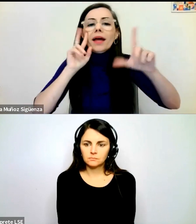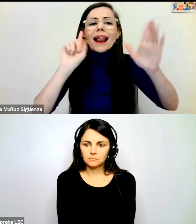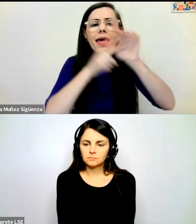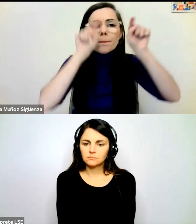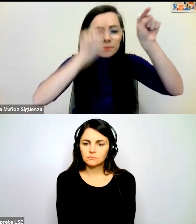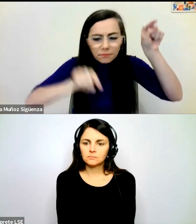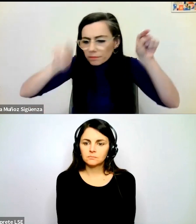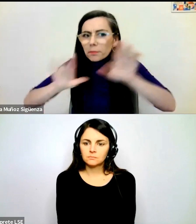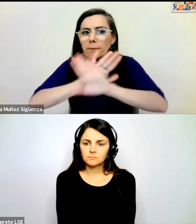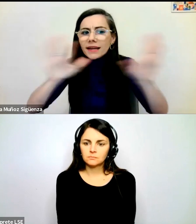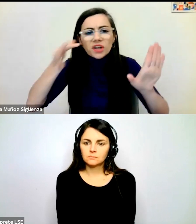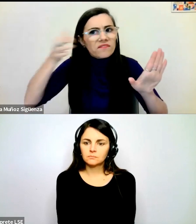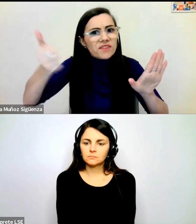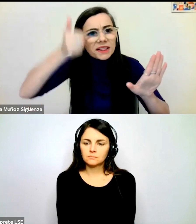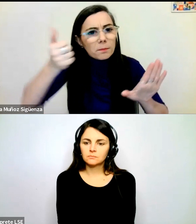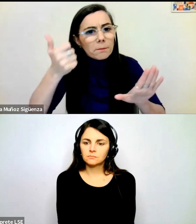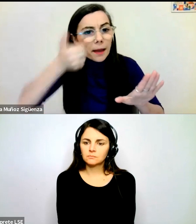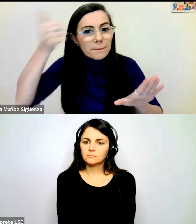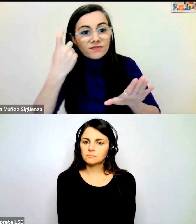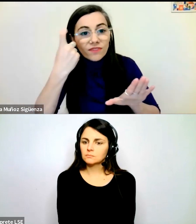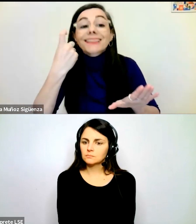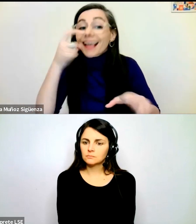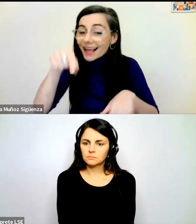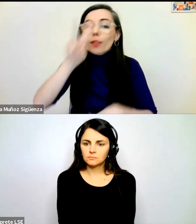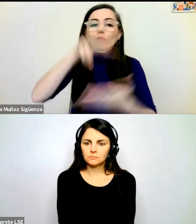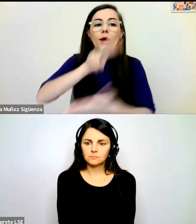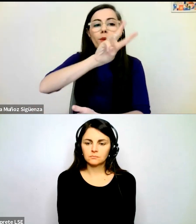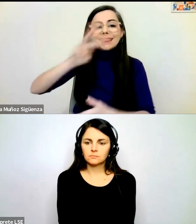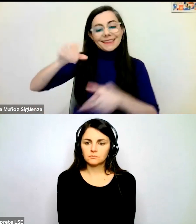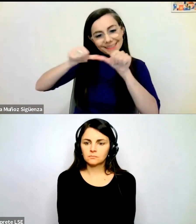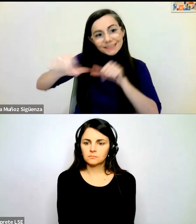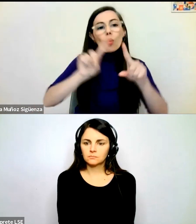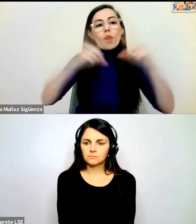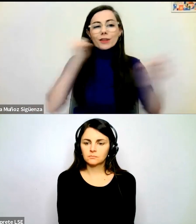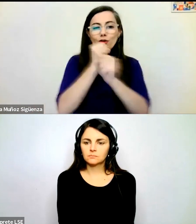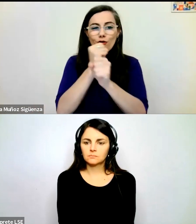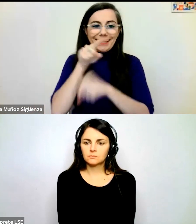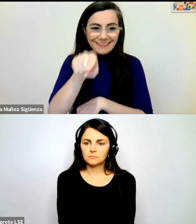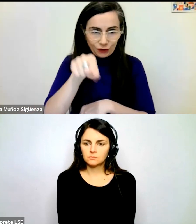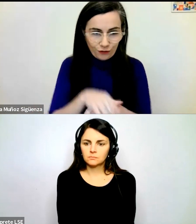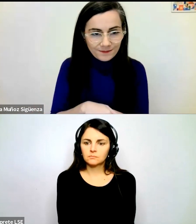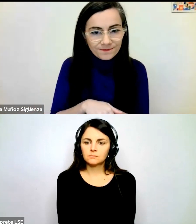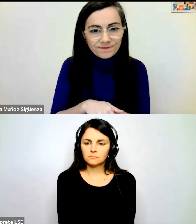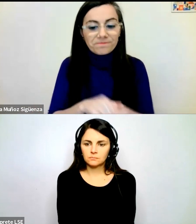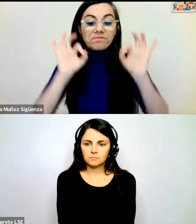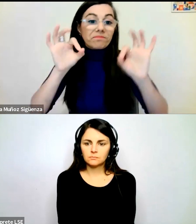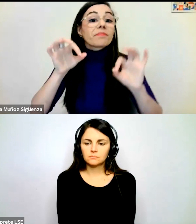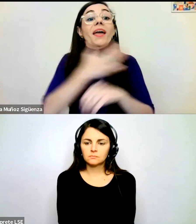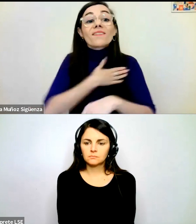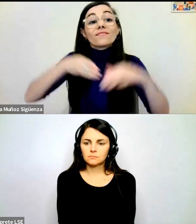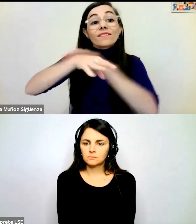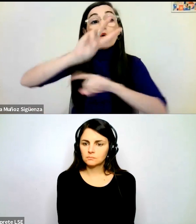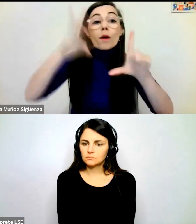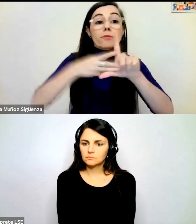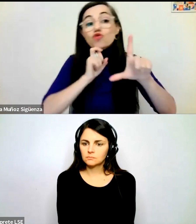tiempo. Cuando accedáis a la web, veréis que hay una serie de legislación, pero que hay otra que falta, que